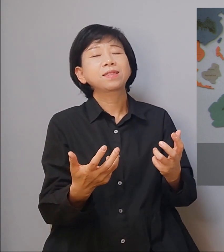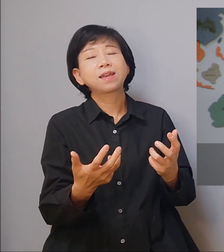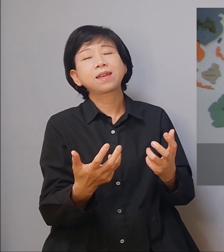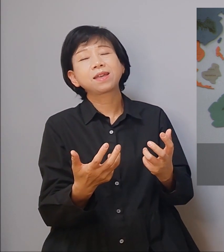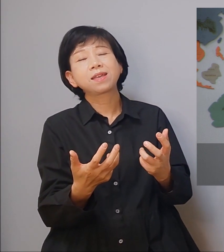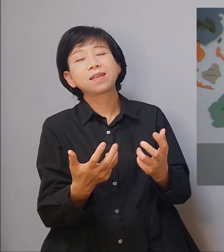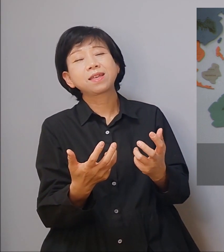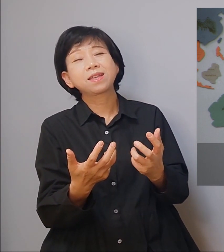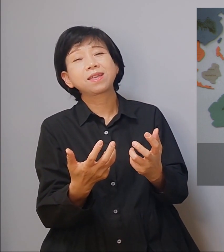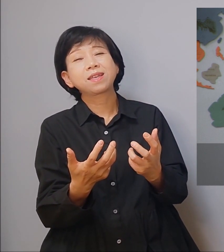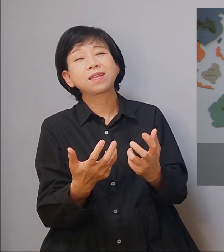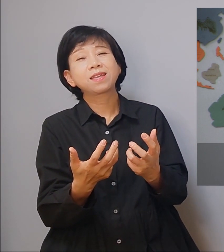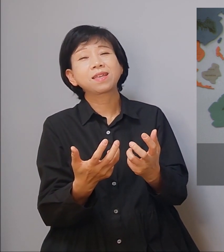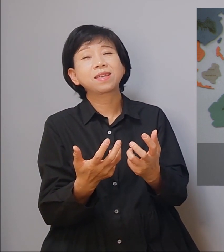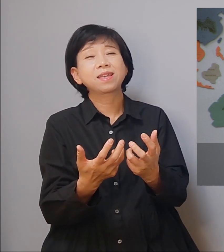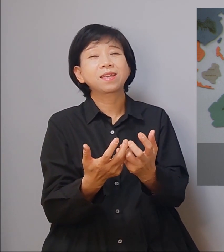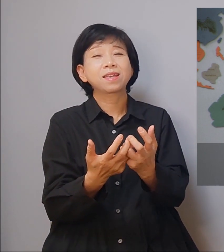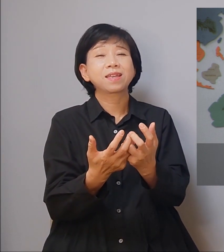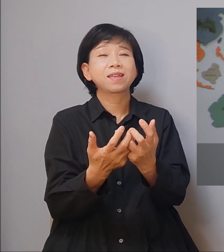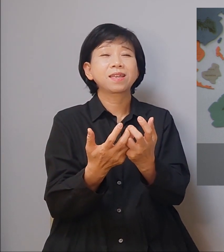주 하나님 독생자 예수